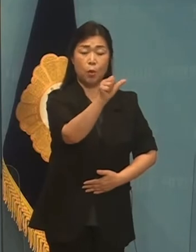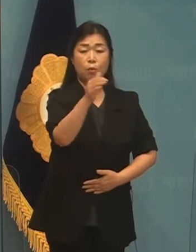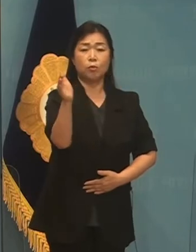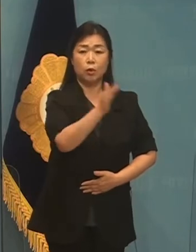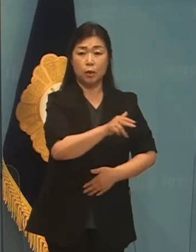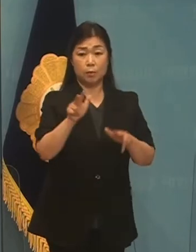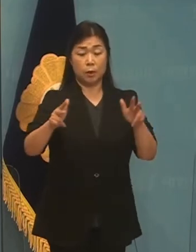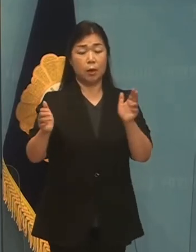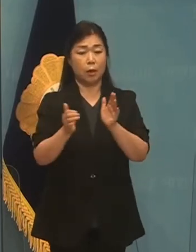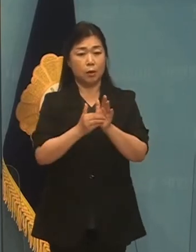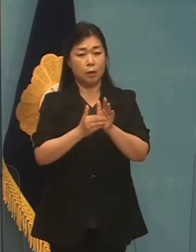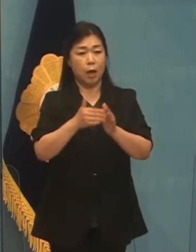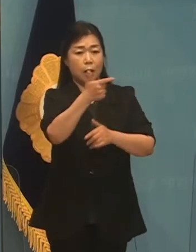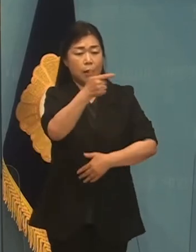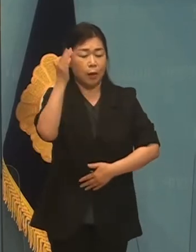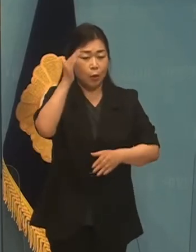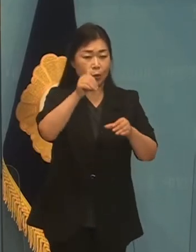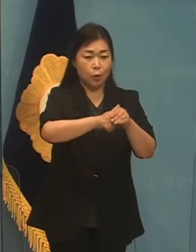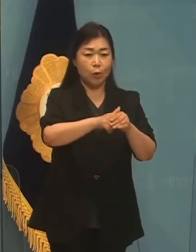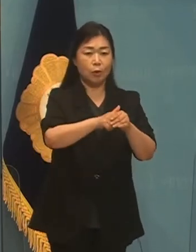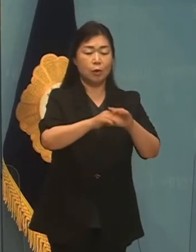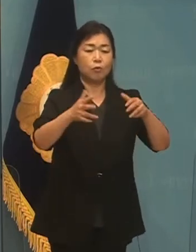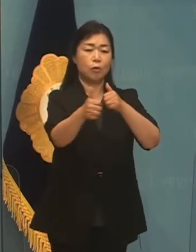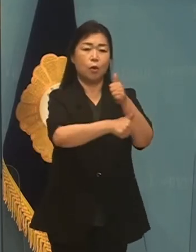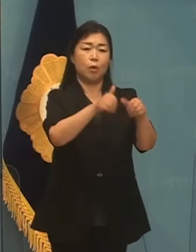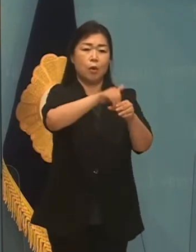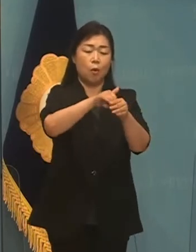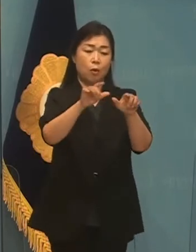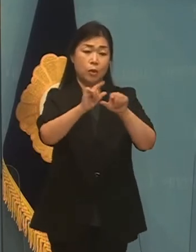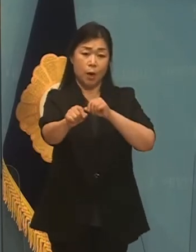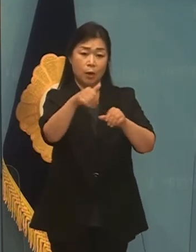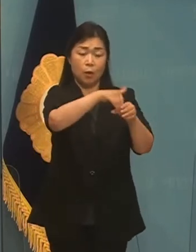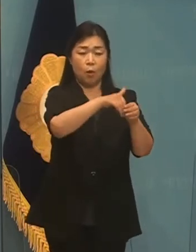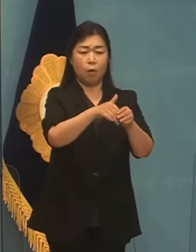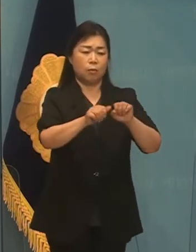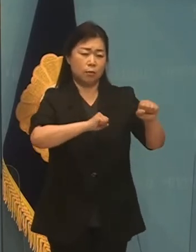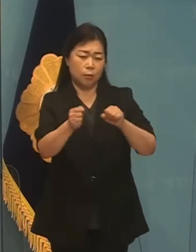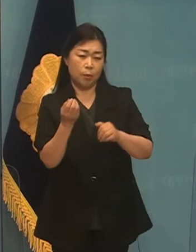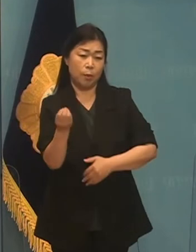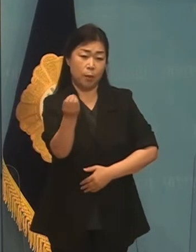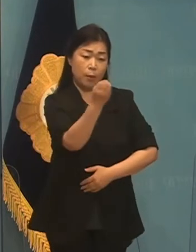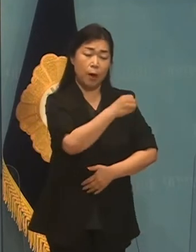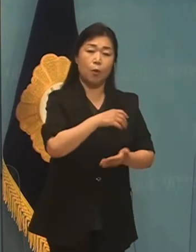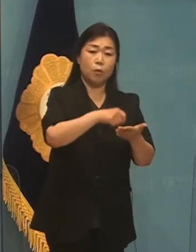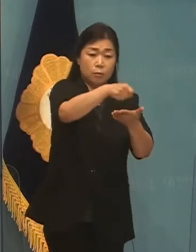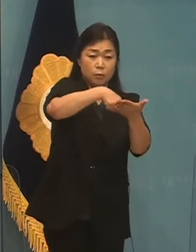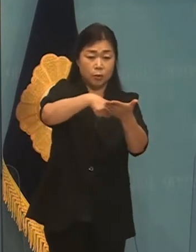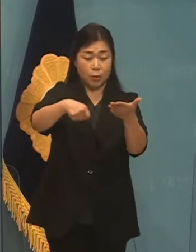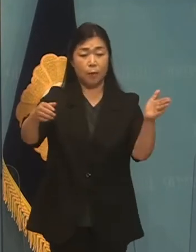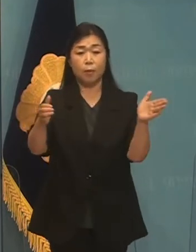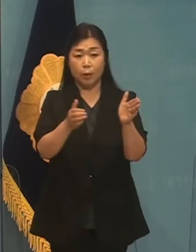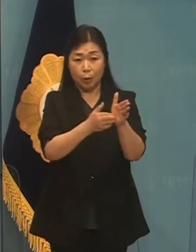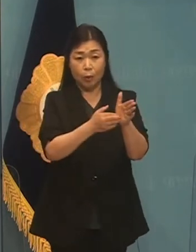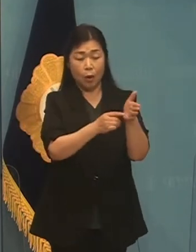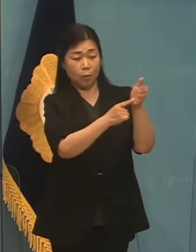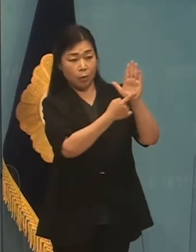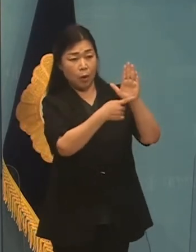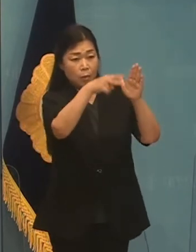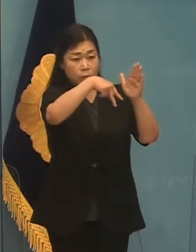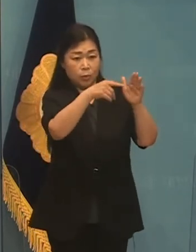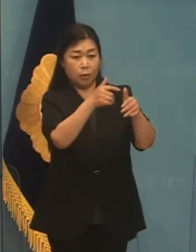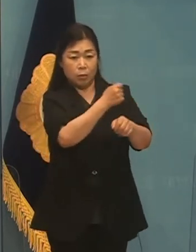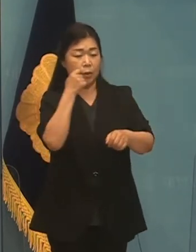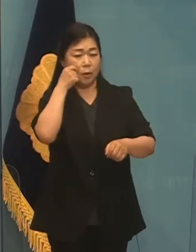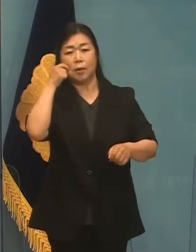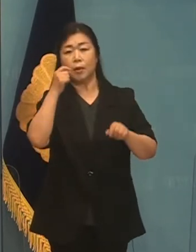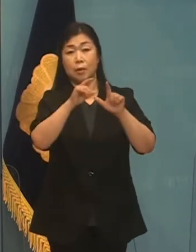1985년부터 대선과 총선, 지방선거를 등 정치 현장을 누비며 다수의 특종기사와 열동률을 높인 칼럼을